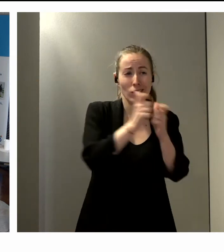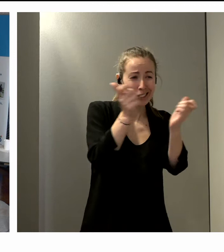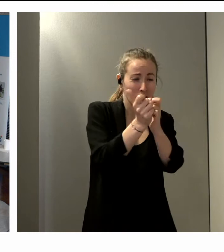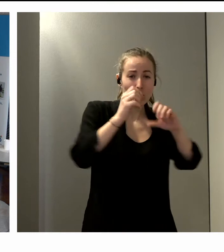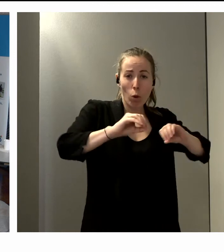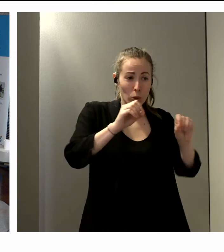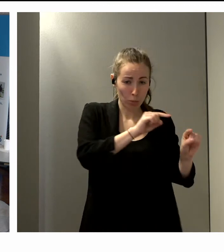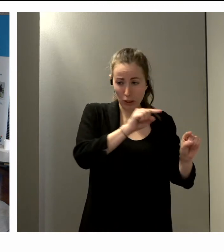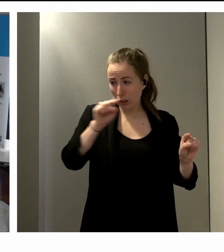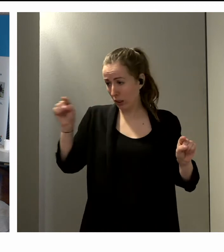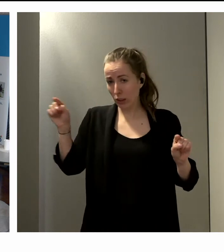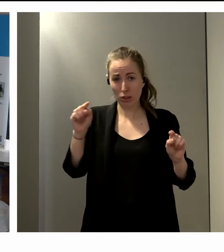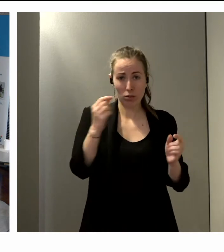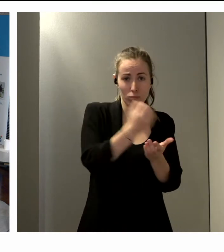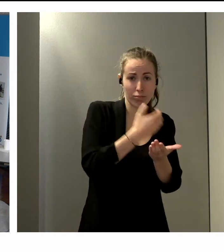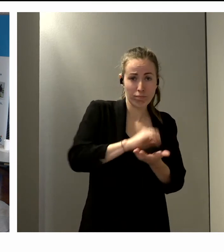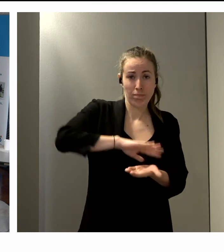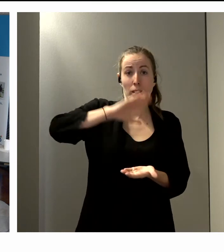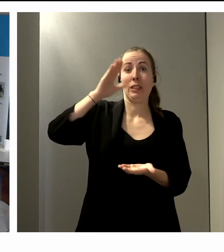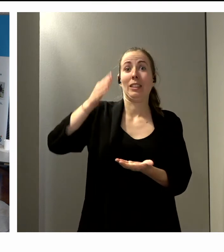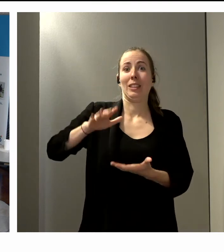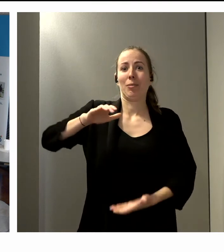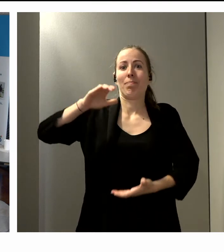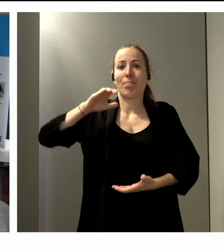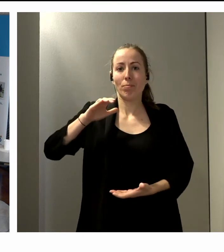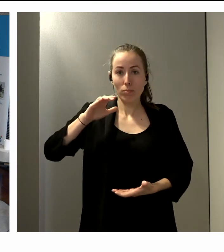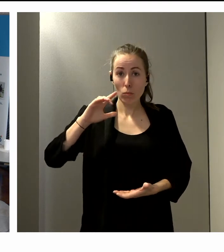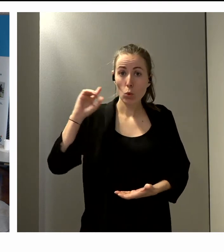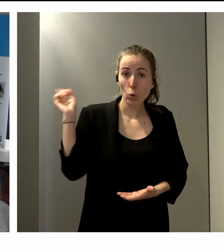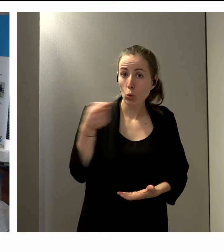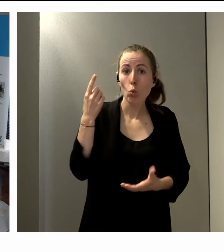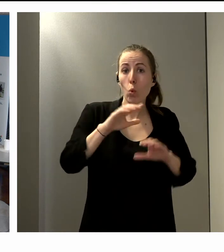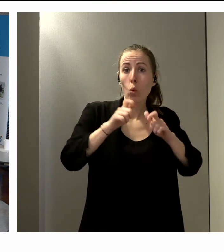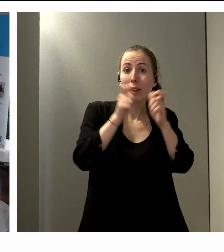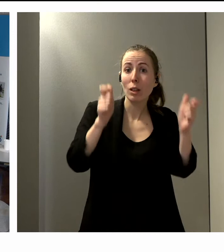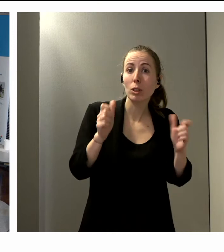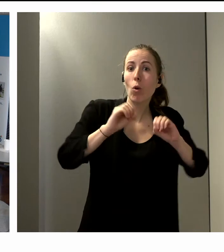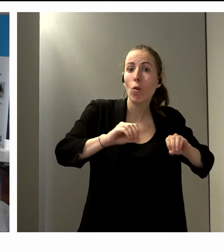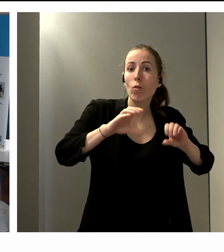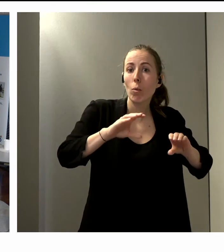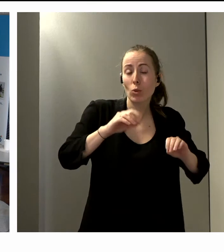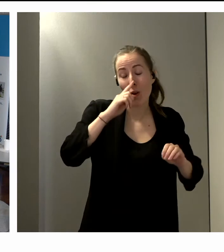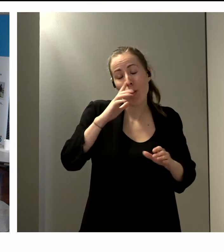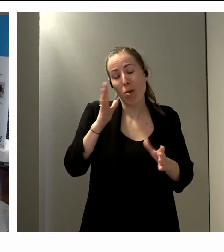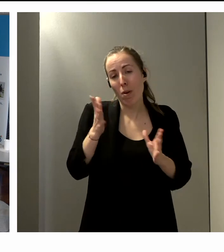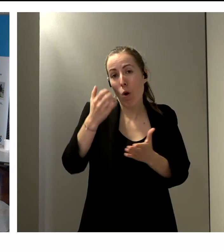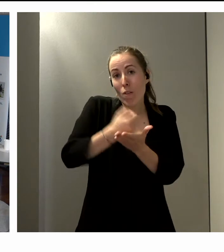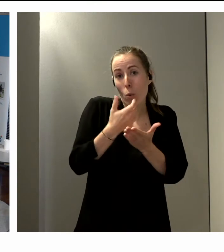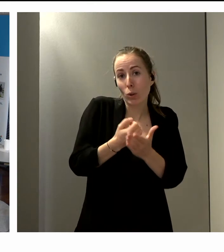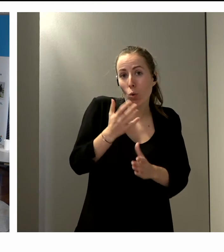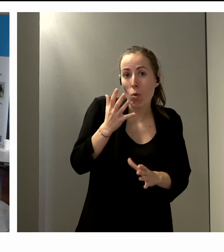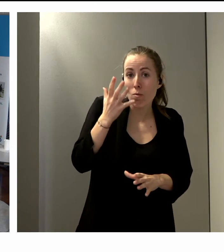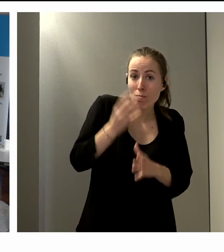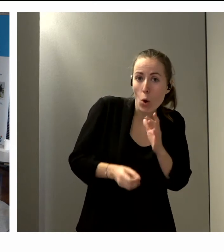Donc cette base de données donne accès à tous les établissements de formation. Alors il n'y a pas toutes les informations qu'on pourrait espérer trouver, par exemple,